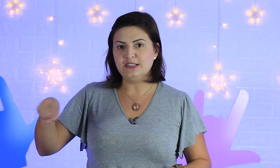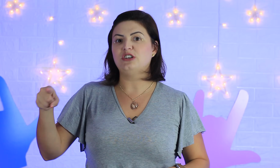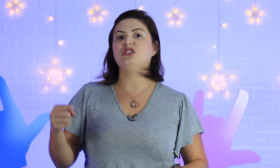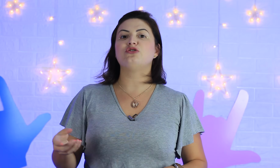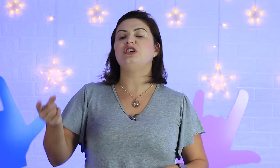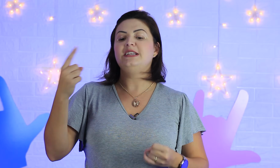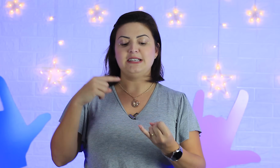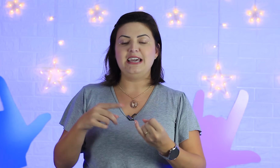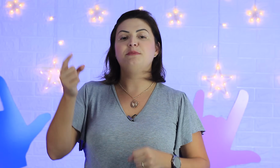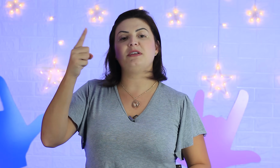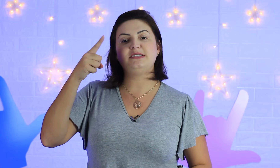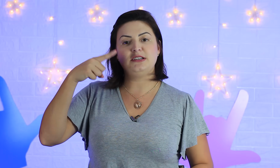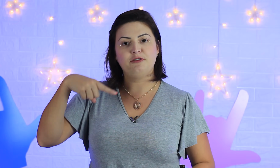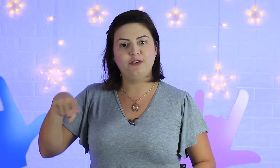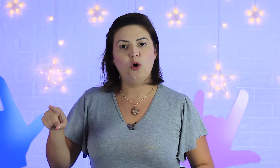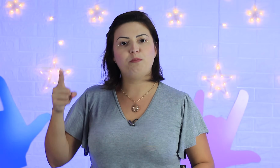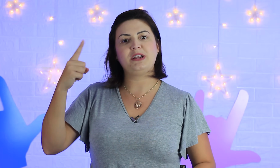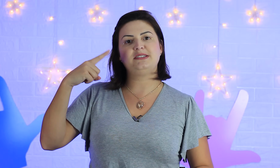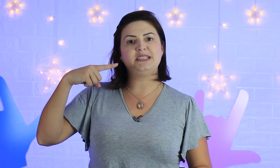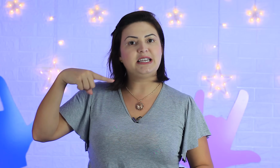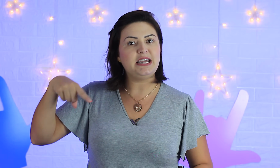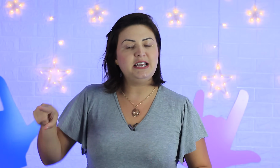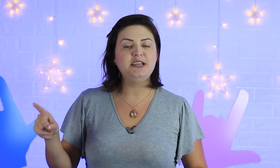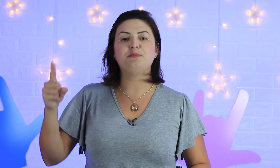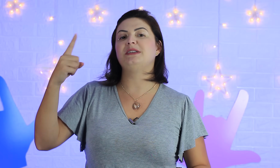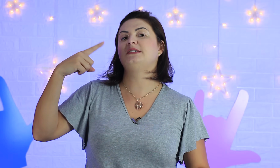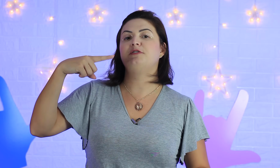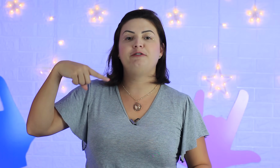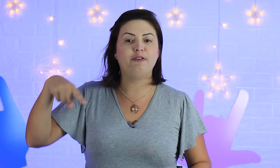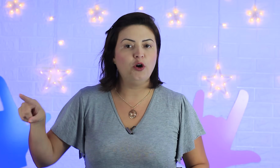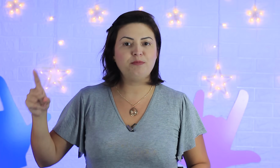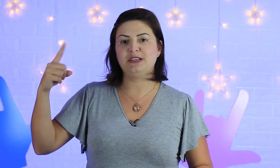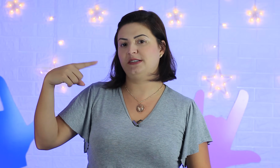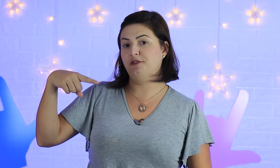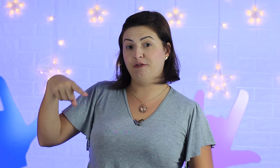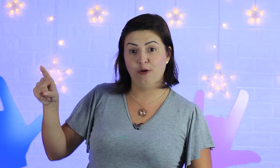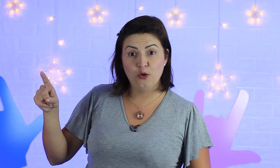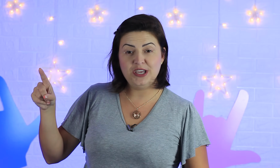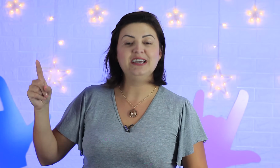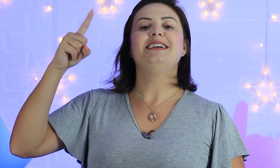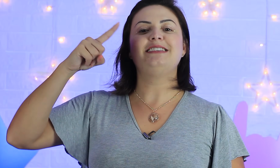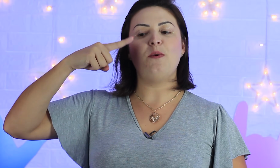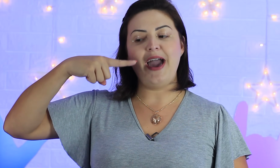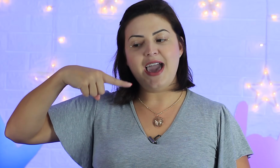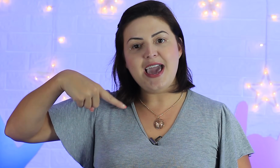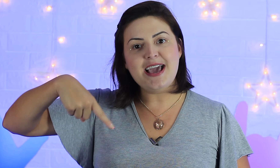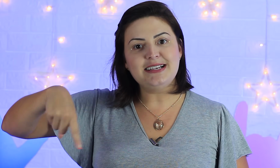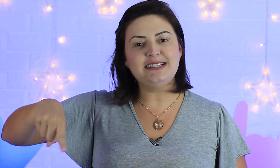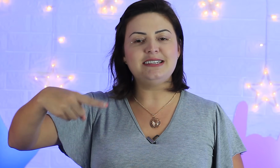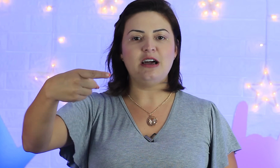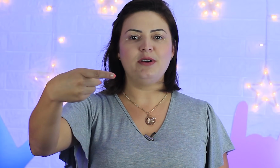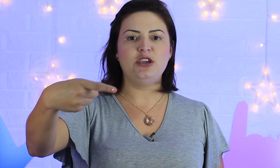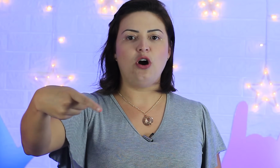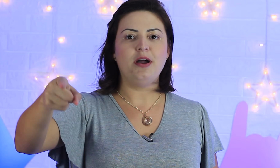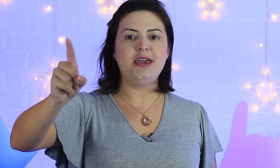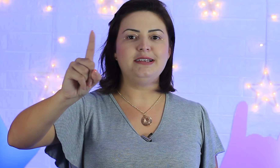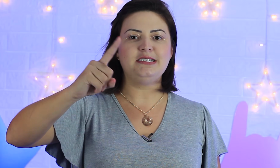olha só, a gente utiliza ele para dizer vou, para dizer ir, para dizer foi, para dizer fui. Então, é esse sinal aqui, esse